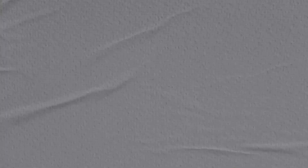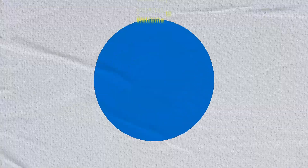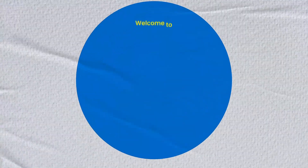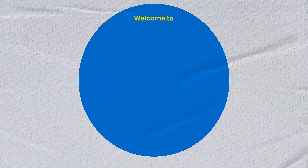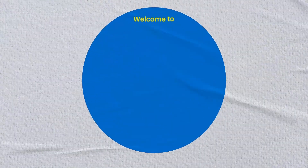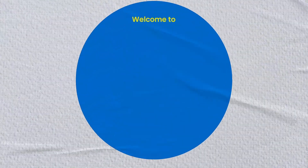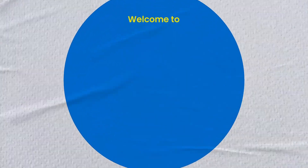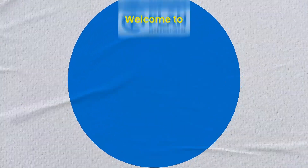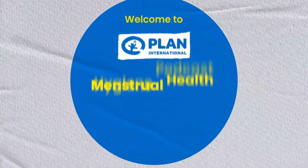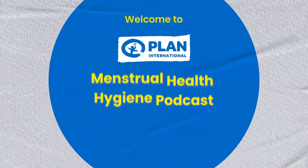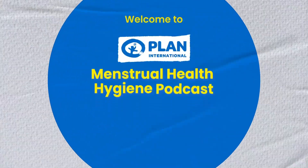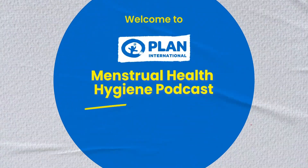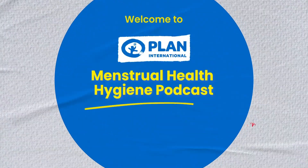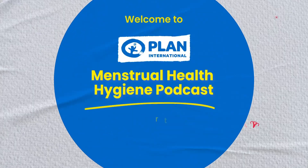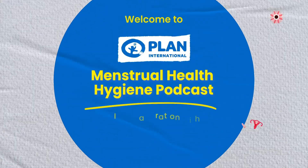सम्वादमा।